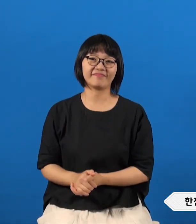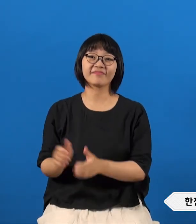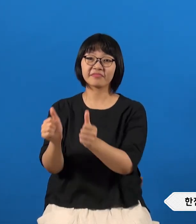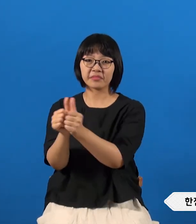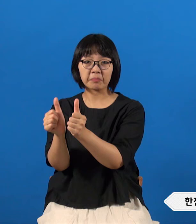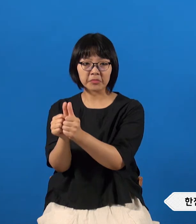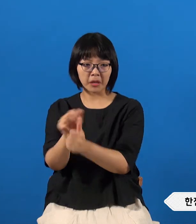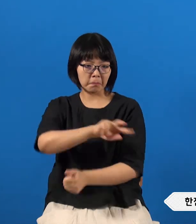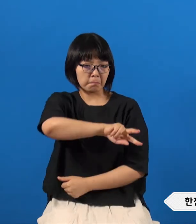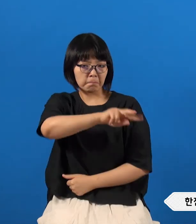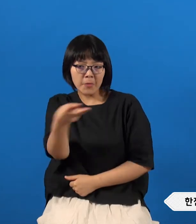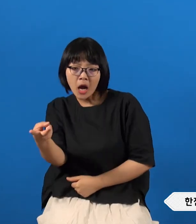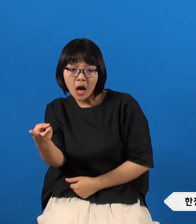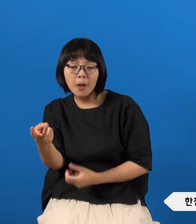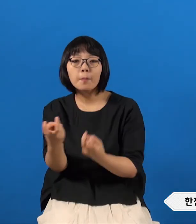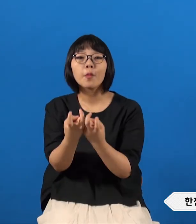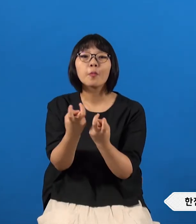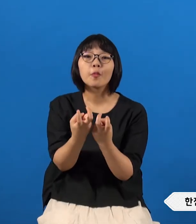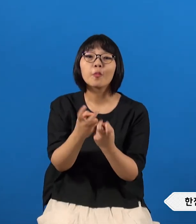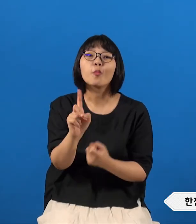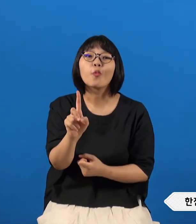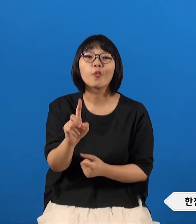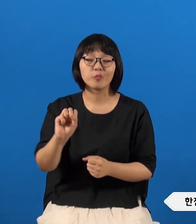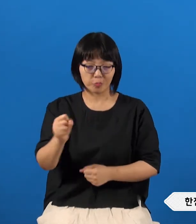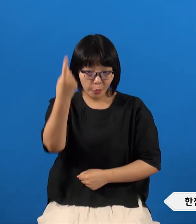그분이 어떻게 그렇게 변화될 수 있었죠?